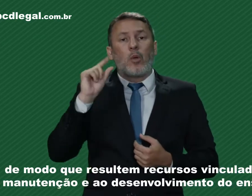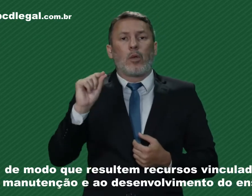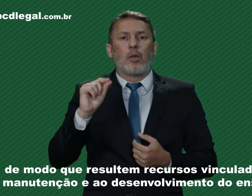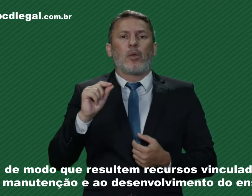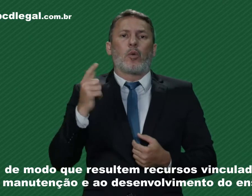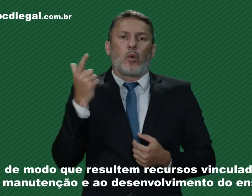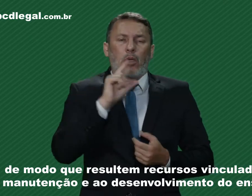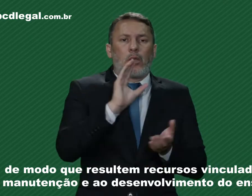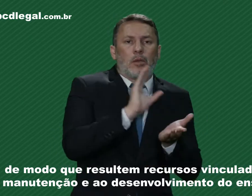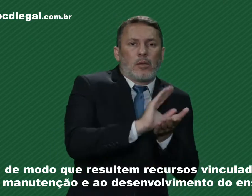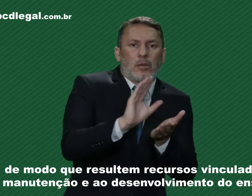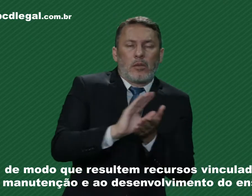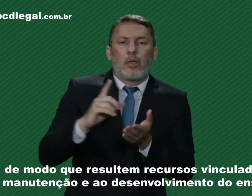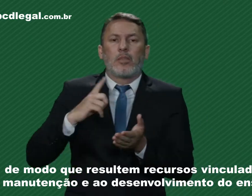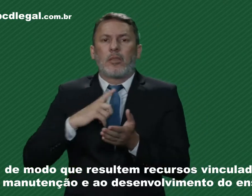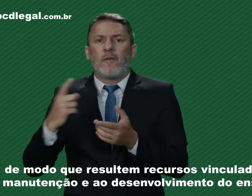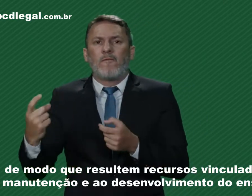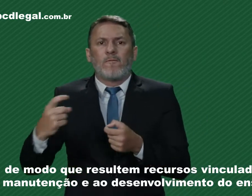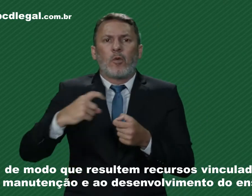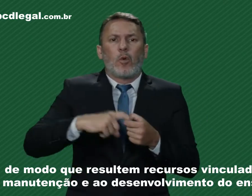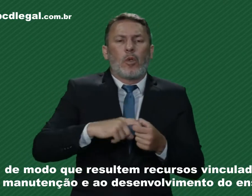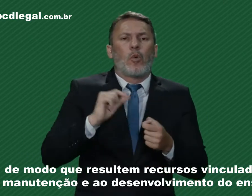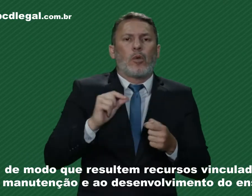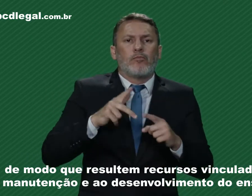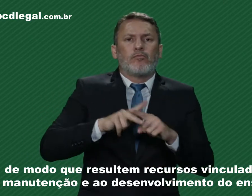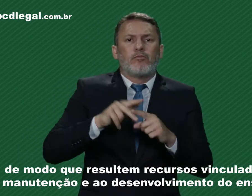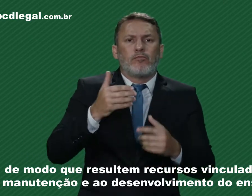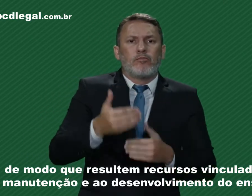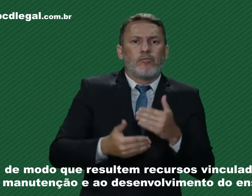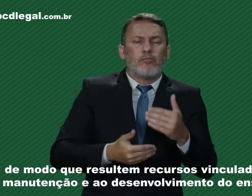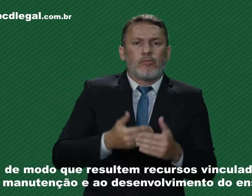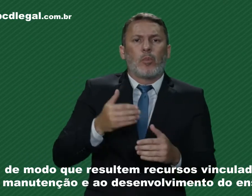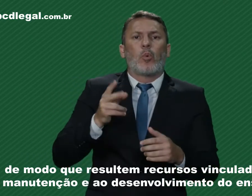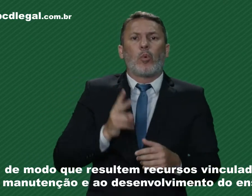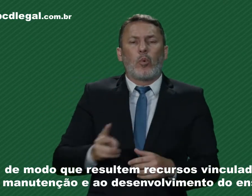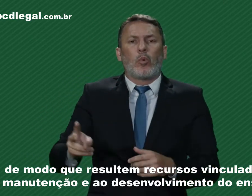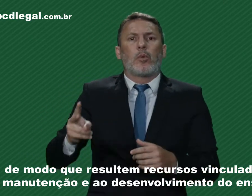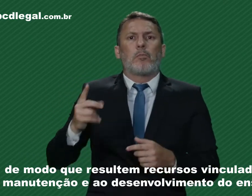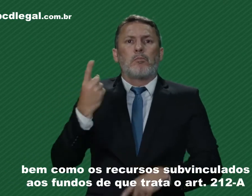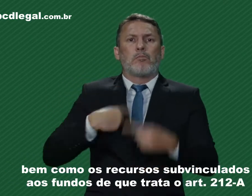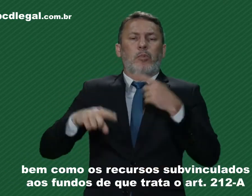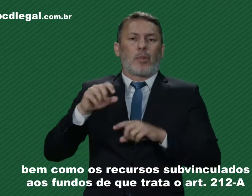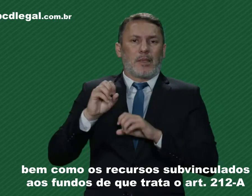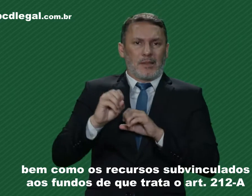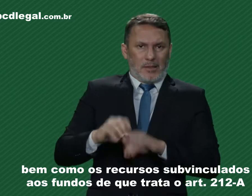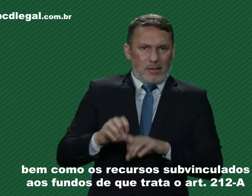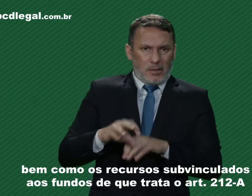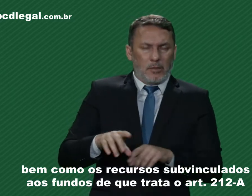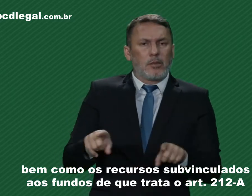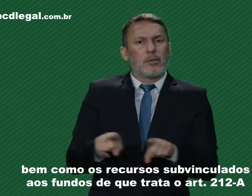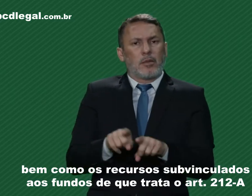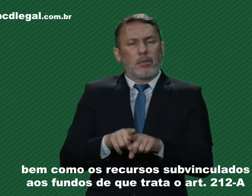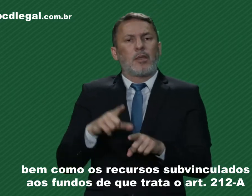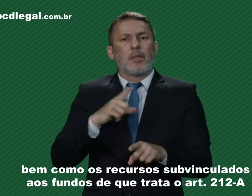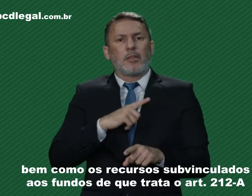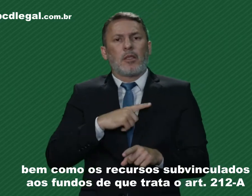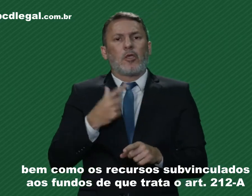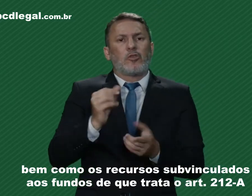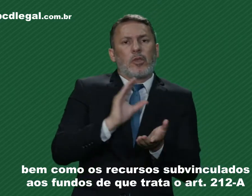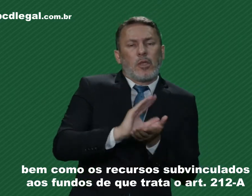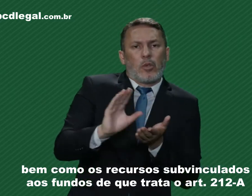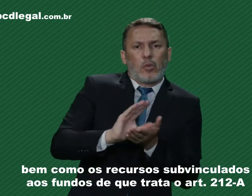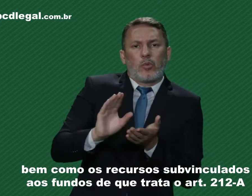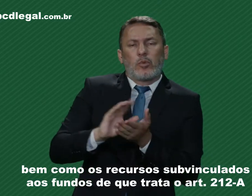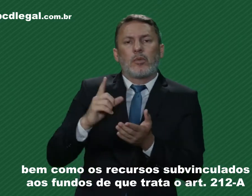que resultem recursos vinculados à manutenção e ao desenvolvimento do ensino, bem como os recursos